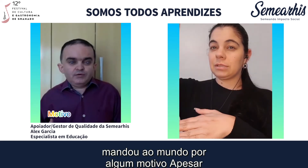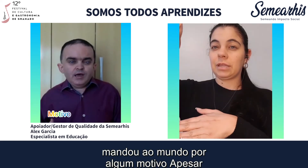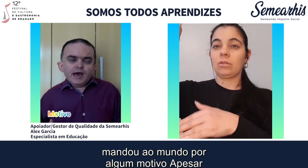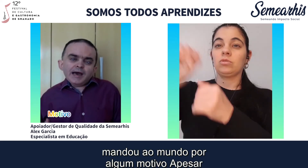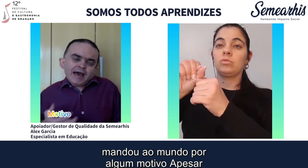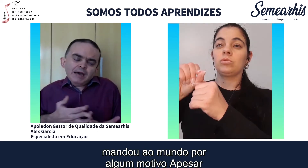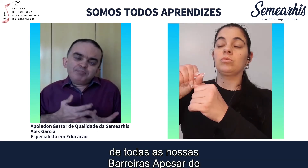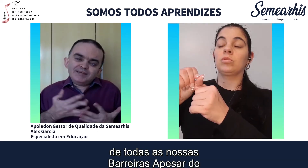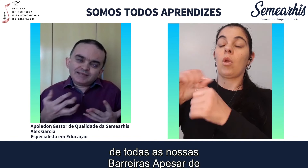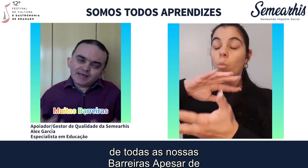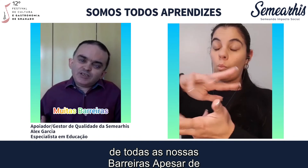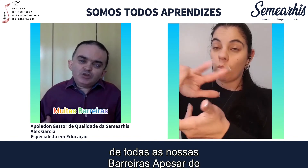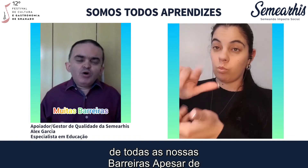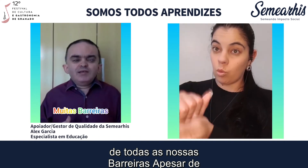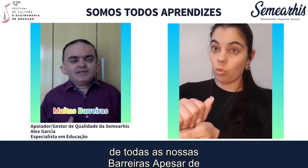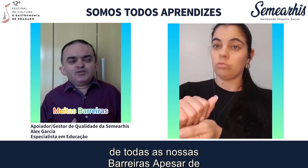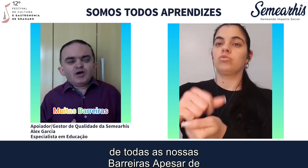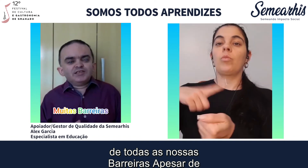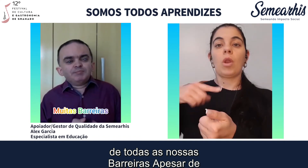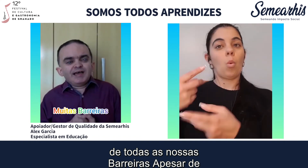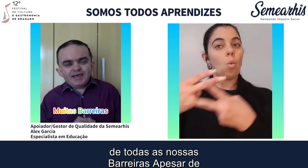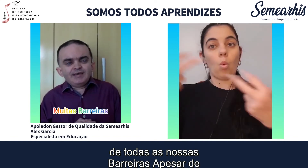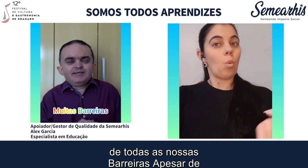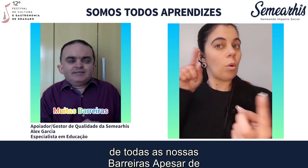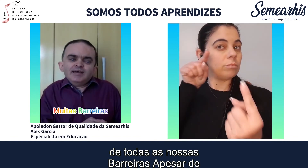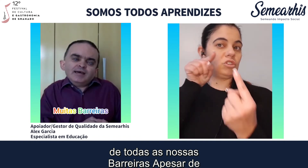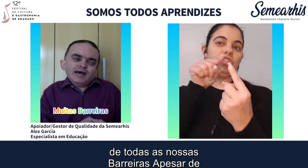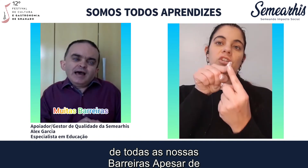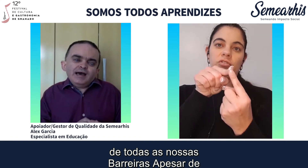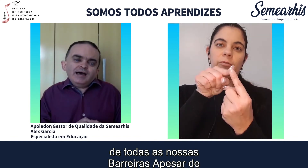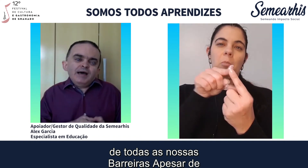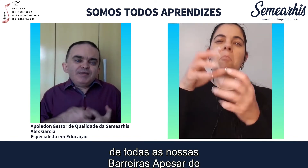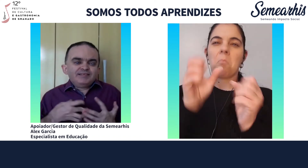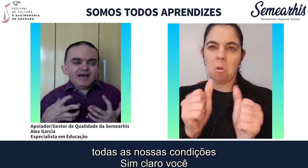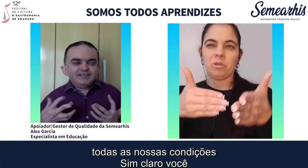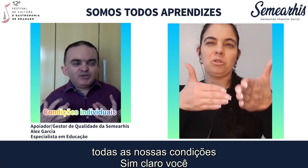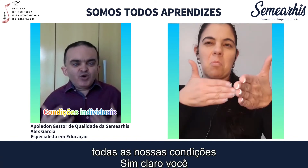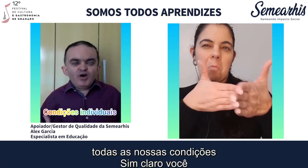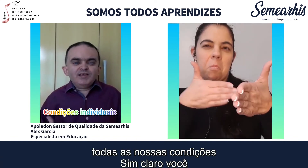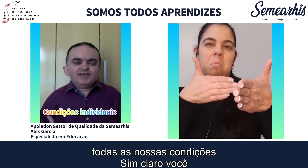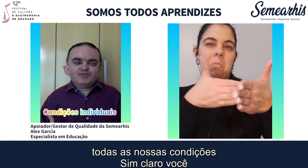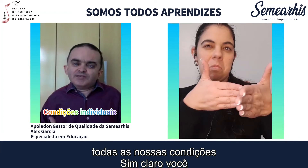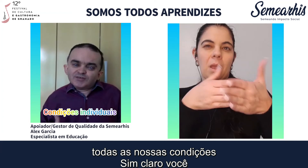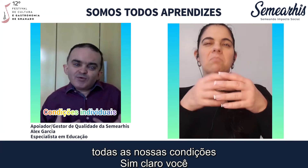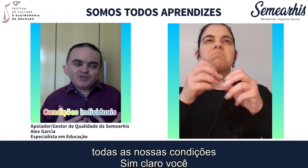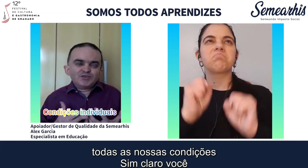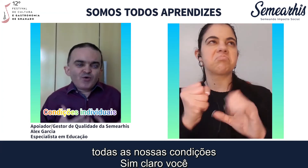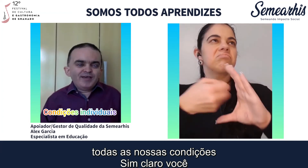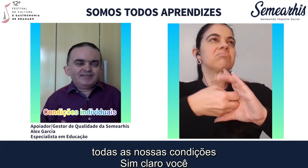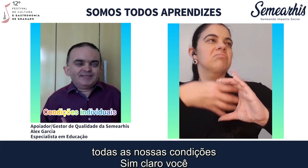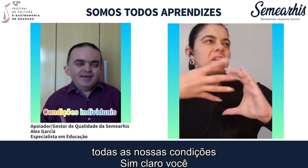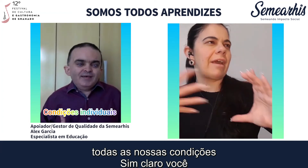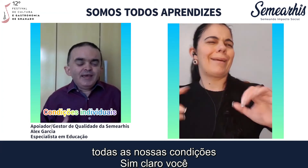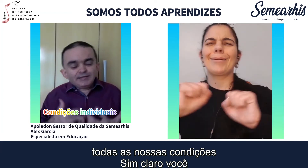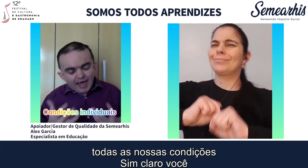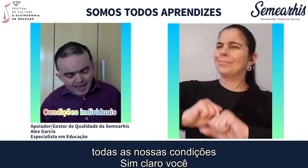motivo. Apesar de todas as nossas barreiras, apesar de todas as nossas